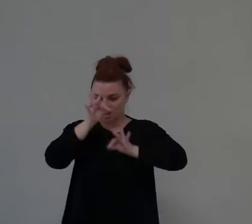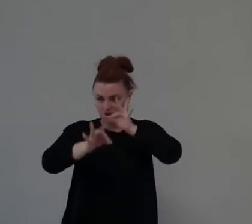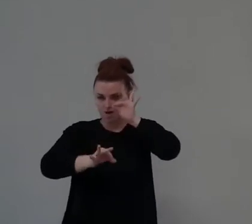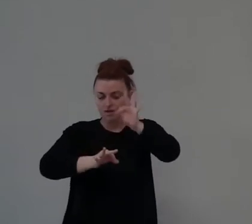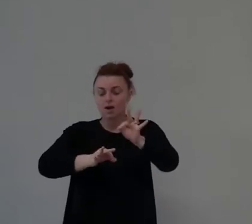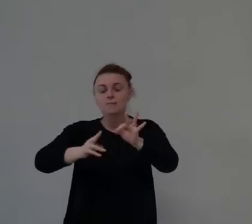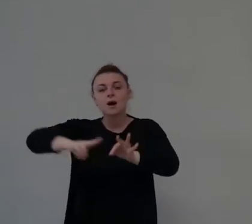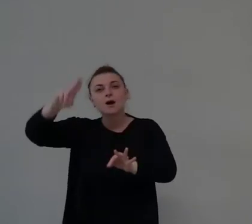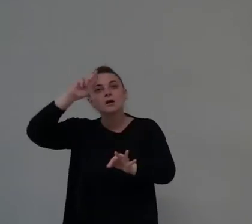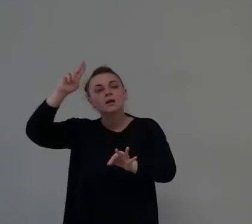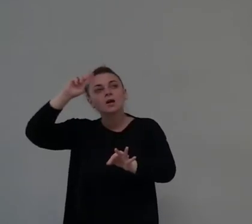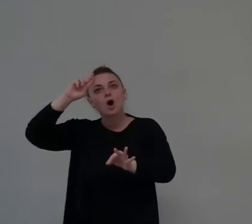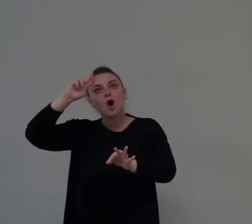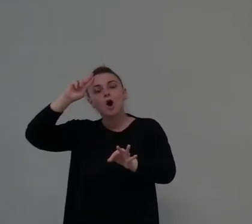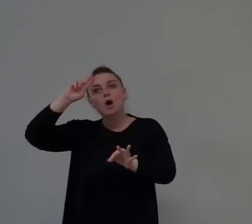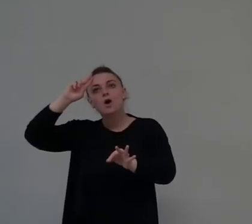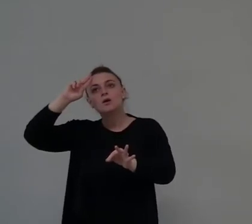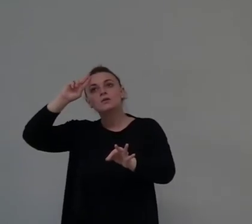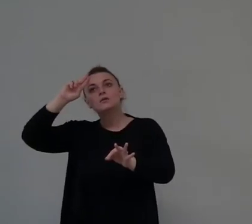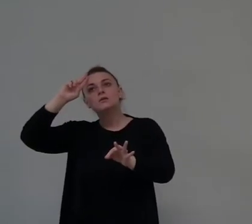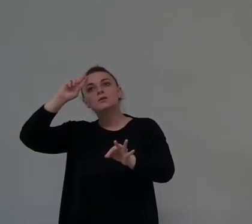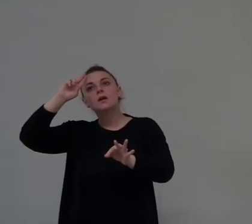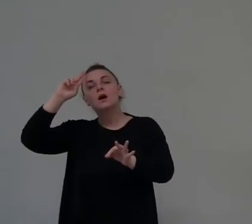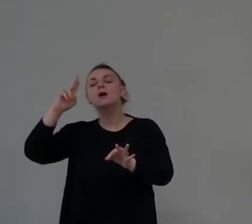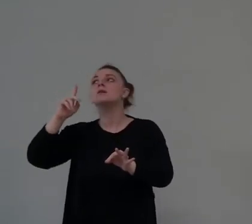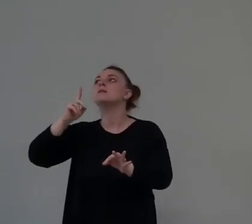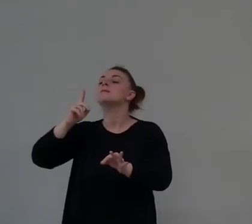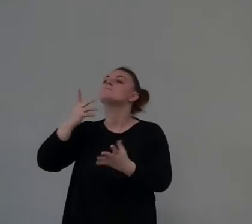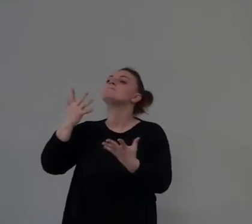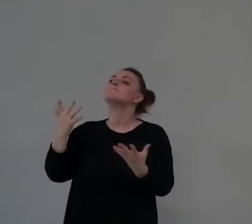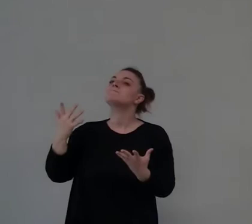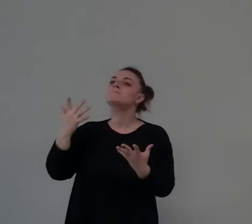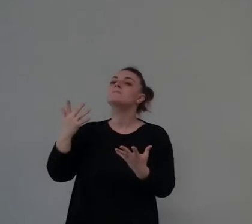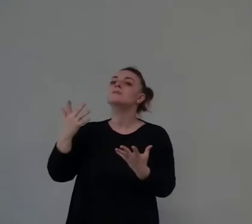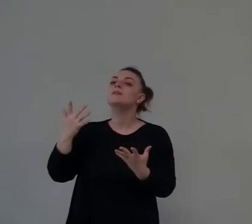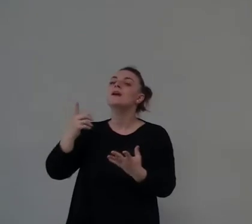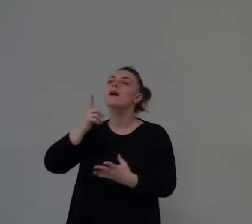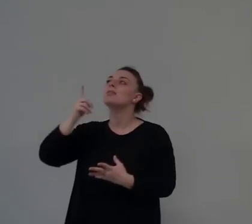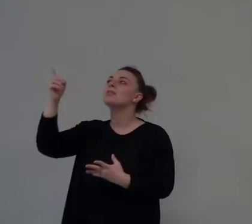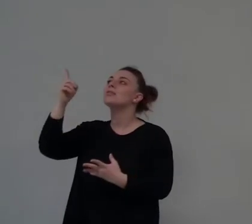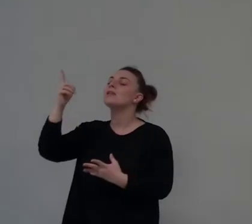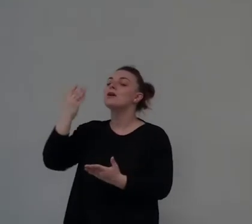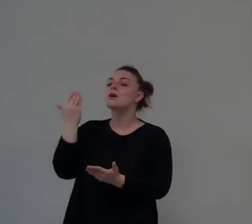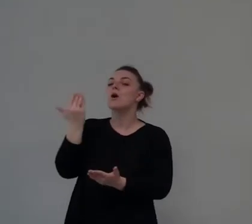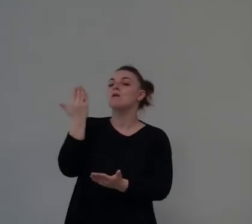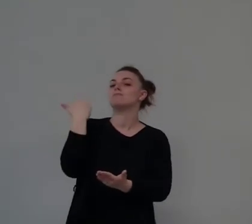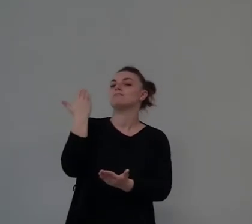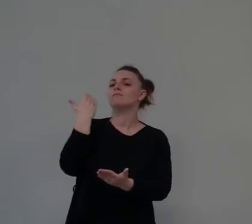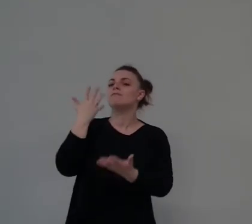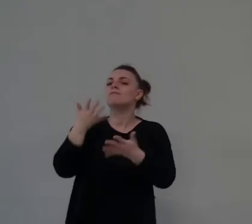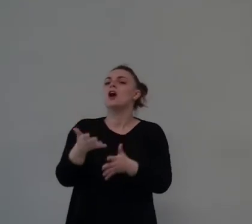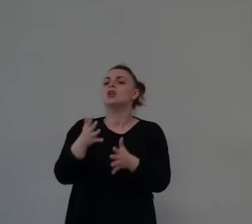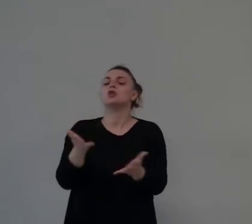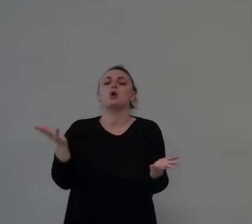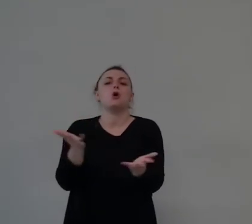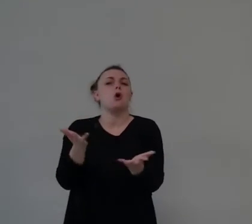devi ricordare non è quello che farà Dio per me, ma devi ricordare quello che Dio ha già fatto per te. E c'è una cosa che ha